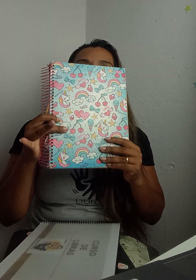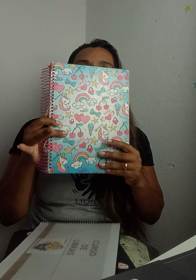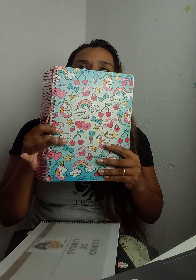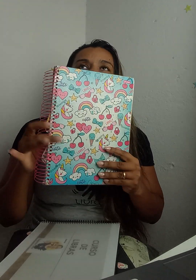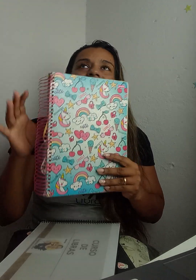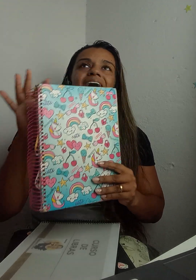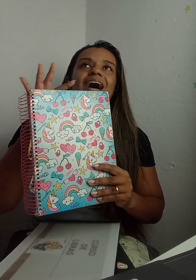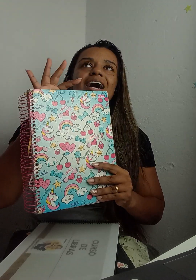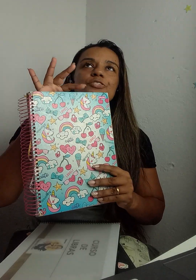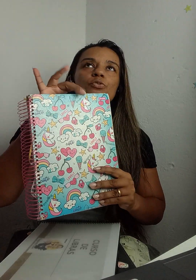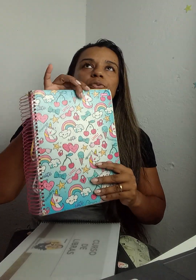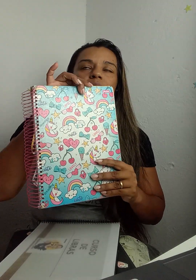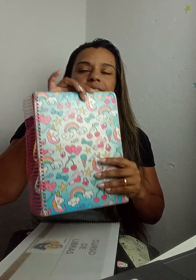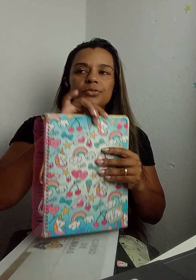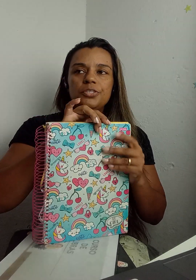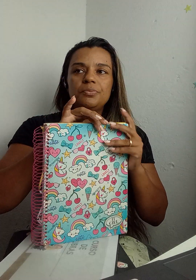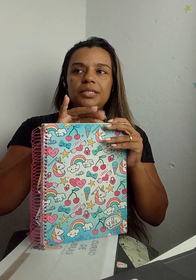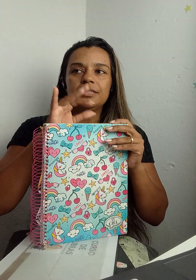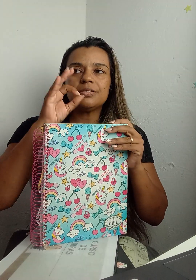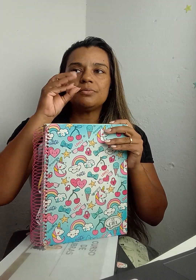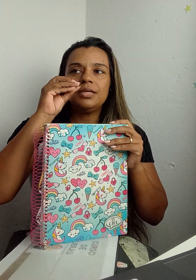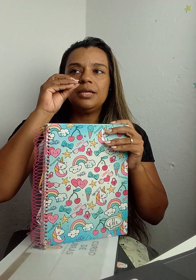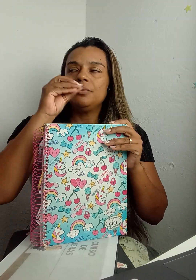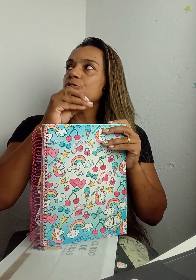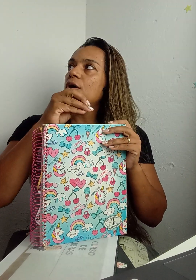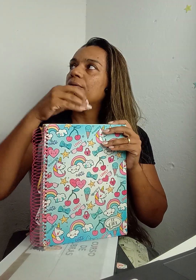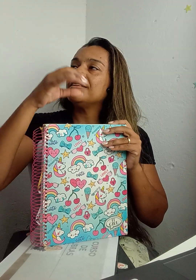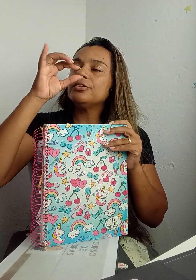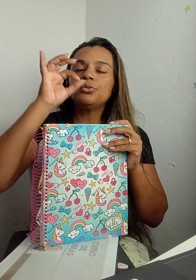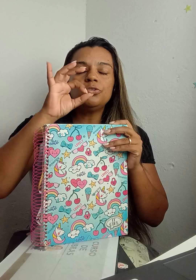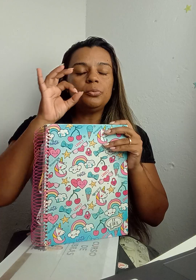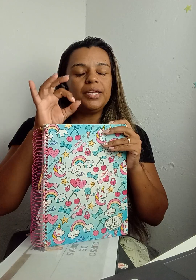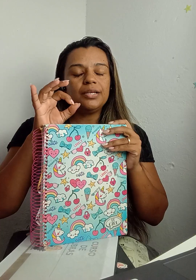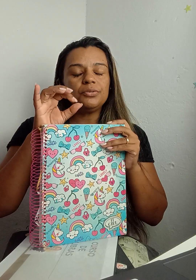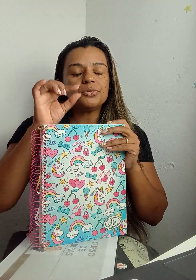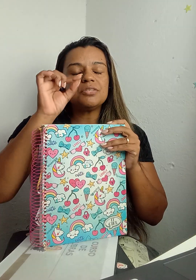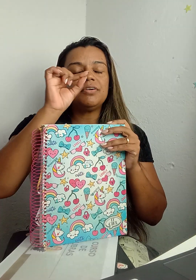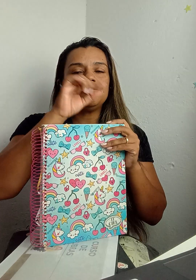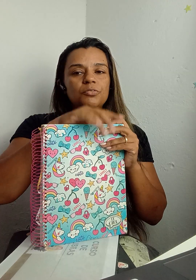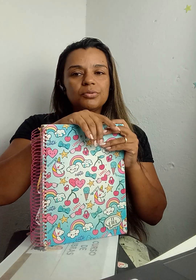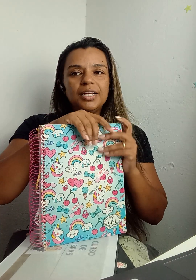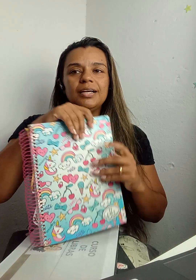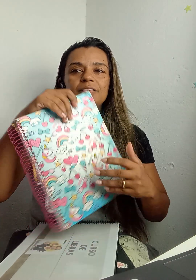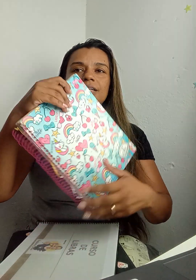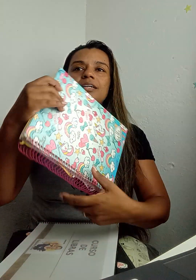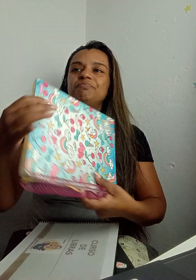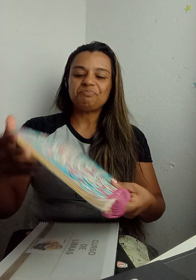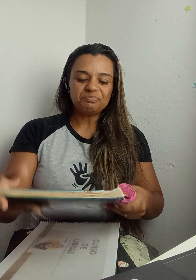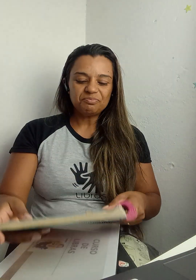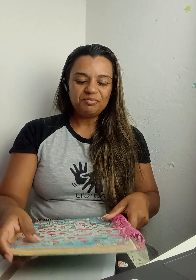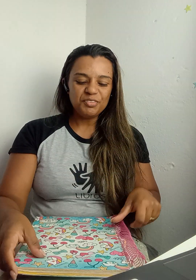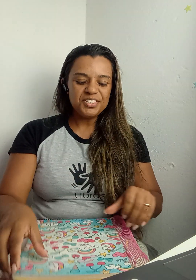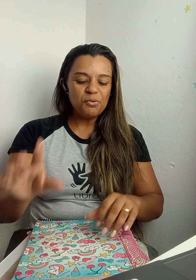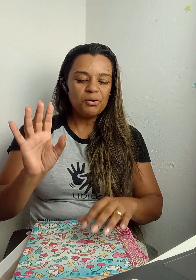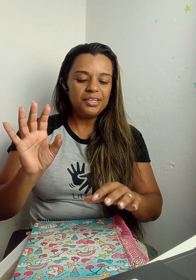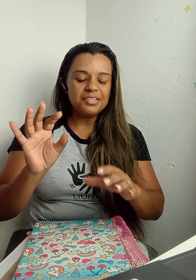mão. As configurações, meninas, pessoal, tá tudo numerado. Então você vai voltar, fazer igual criança,